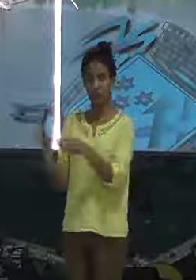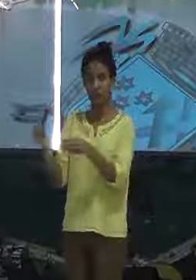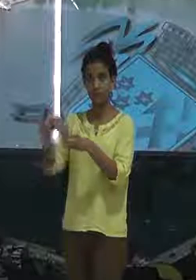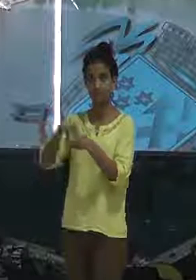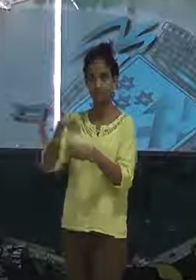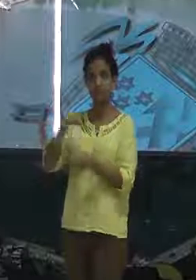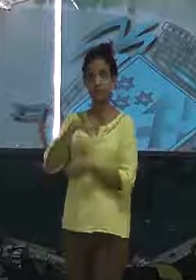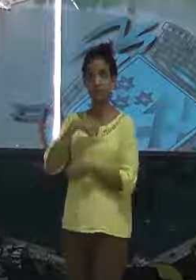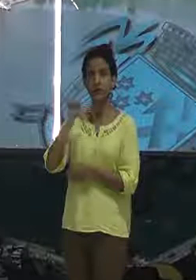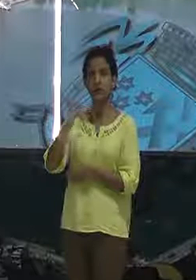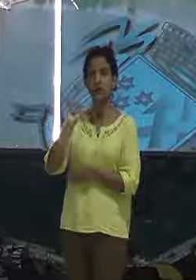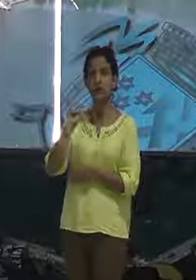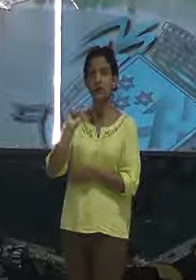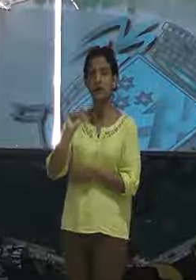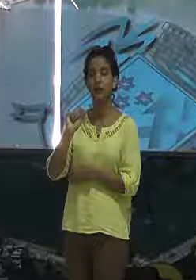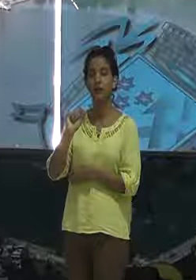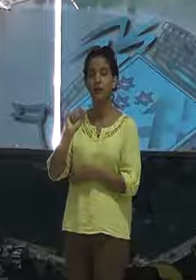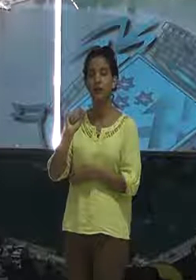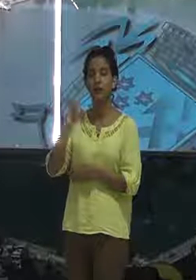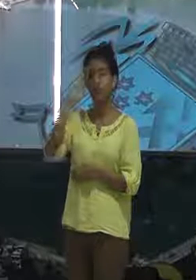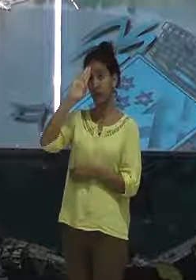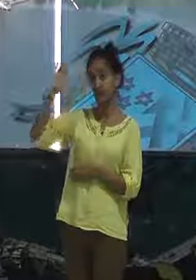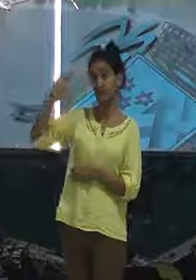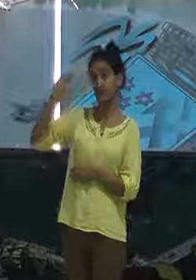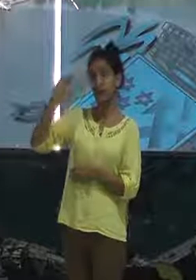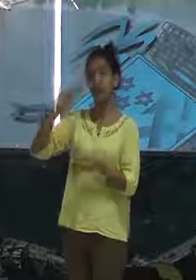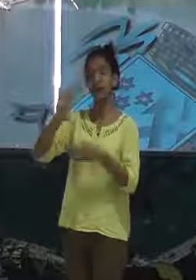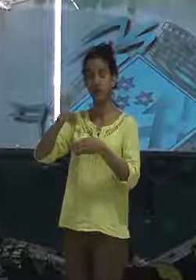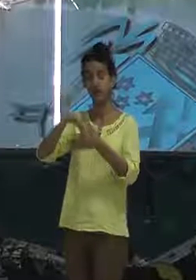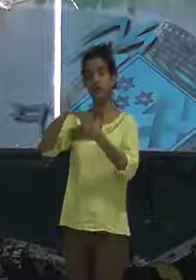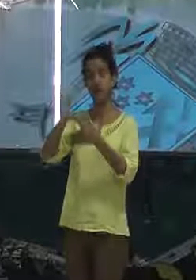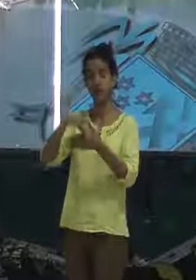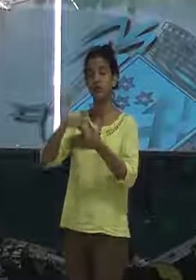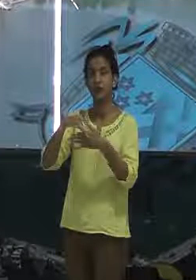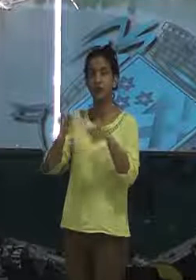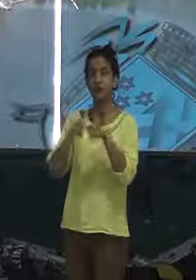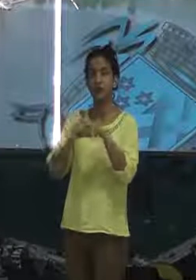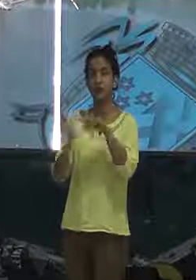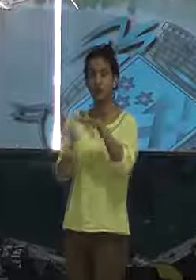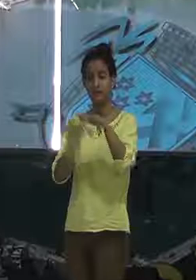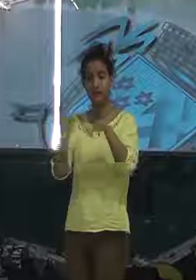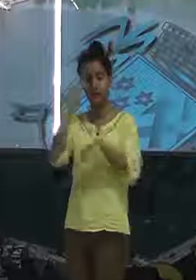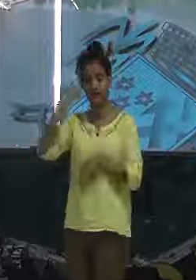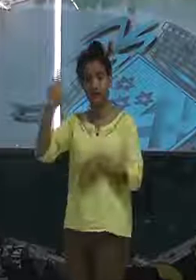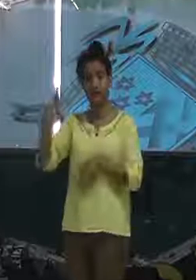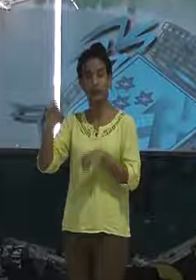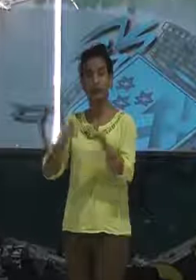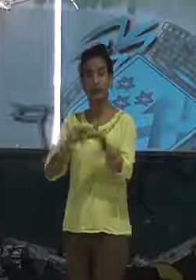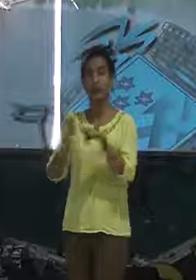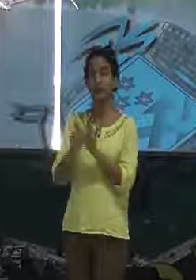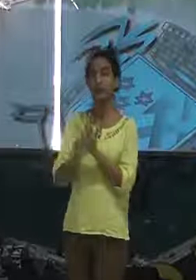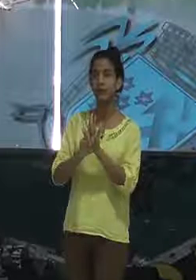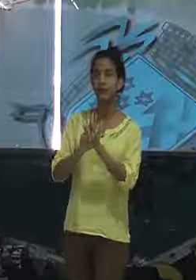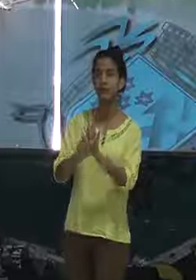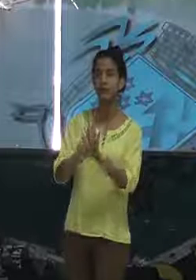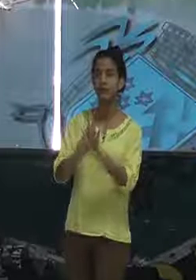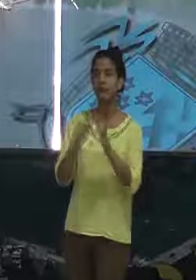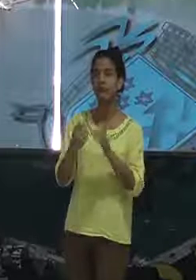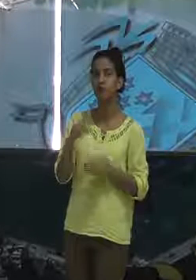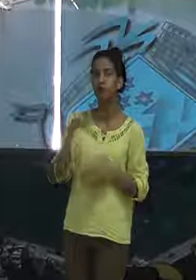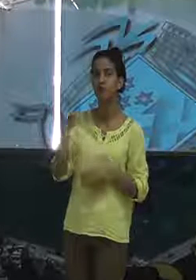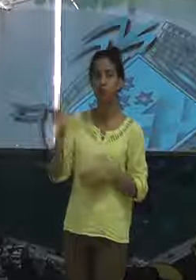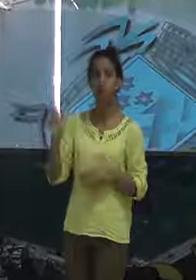dos poderes constituídos, de líderes comunitários, empresários e representantes de outras entidades do município que